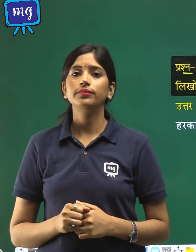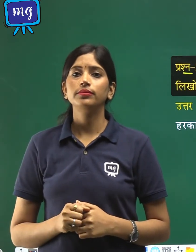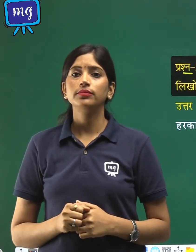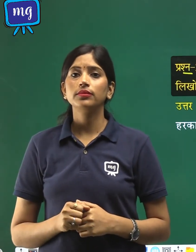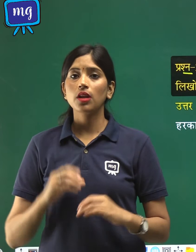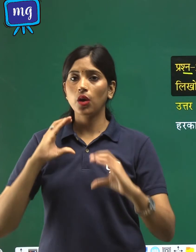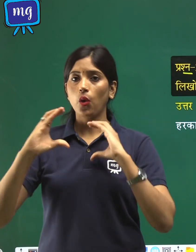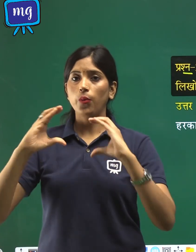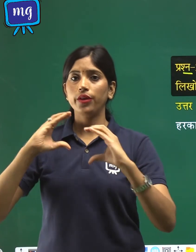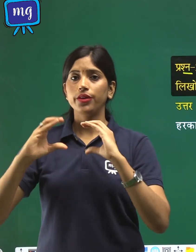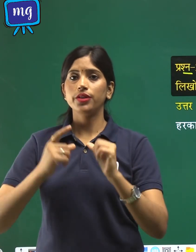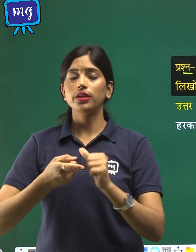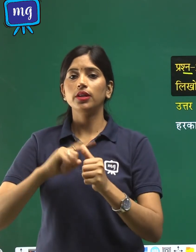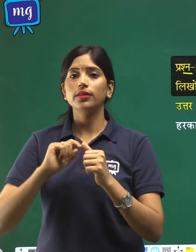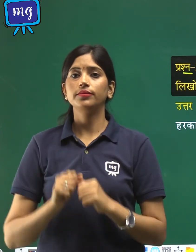संचार के